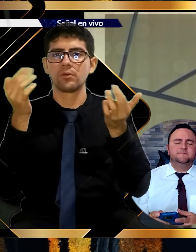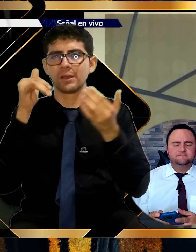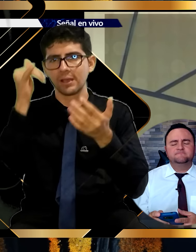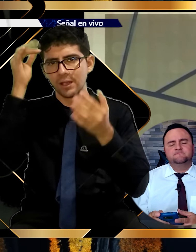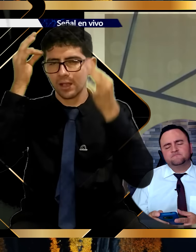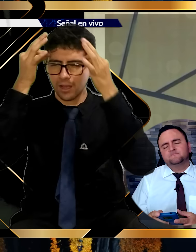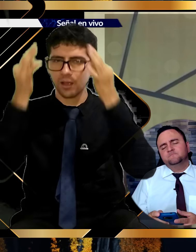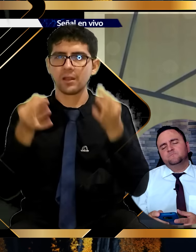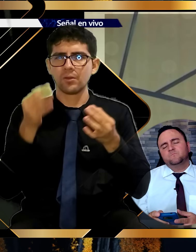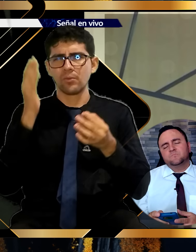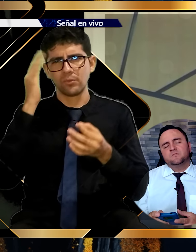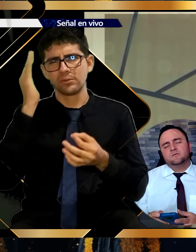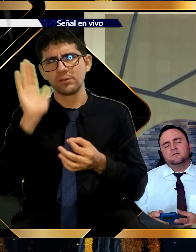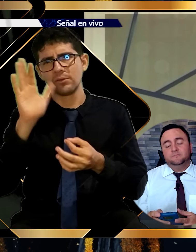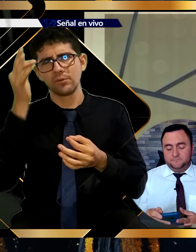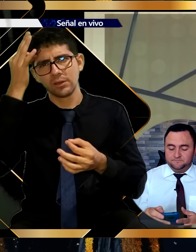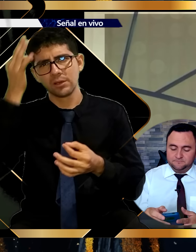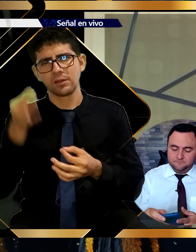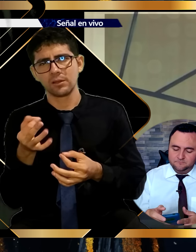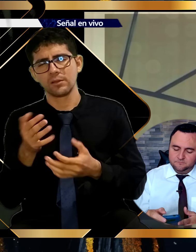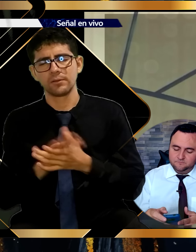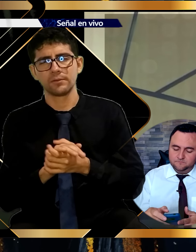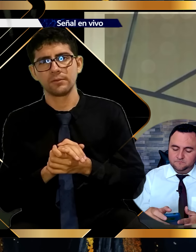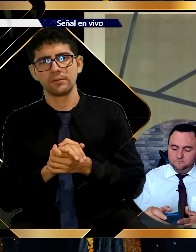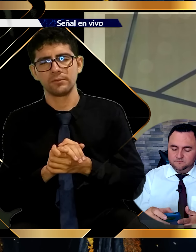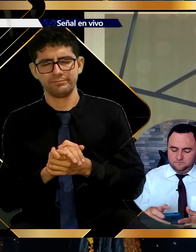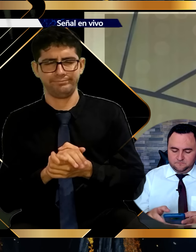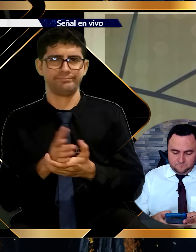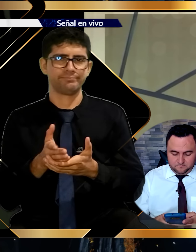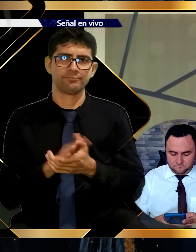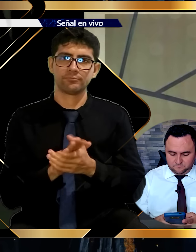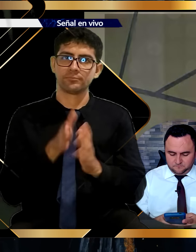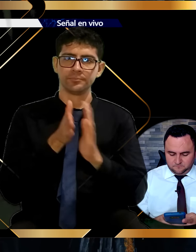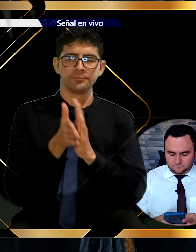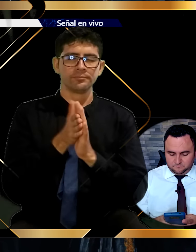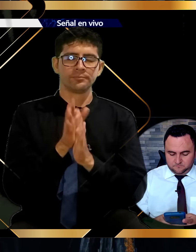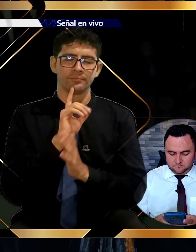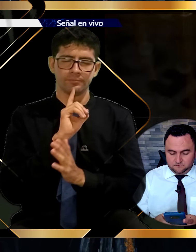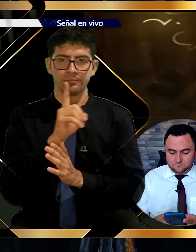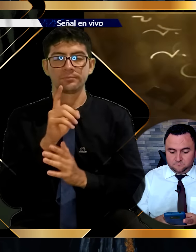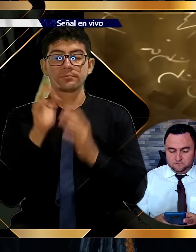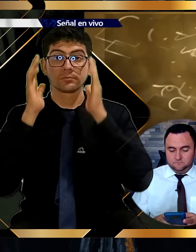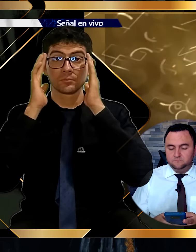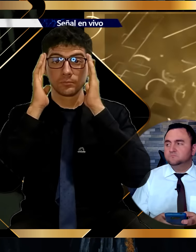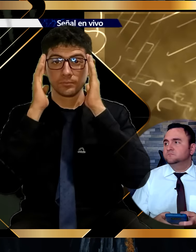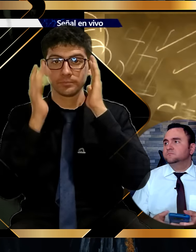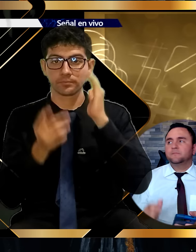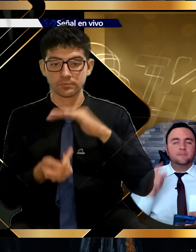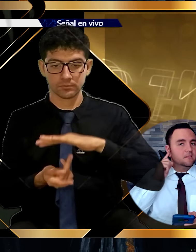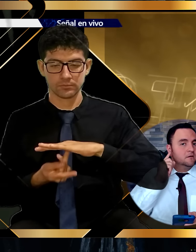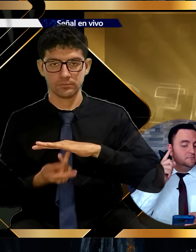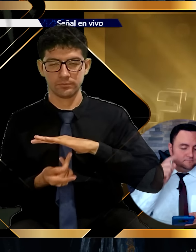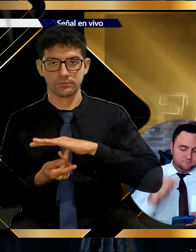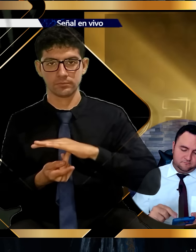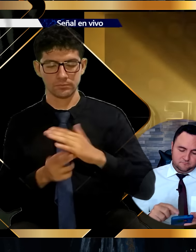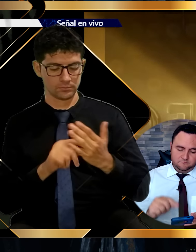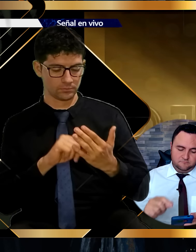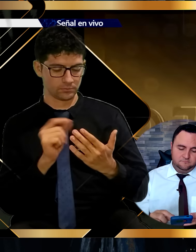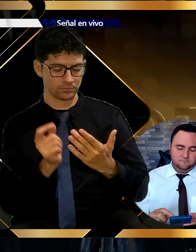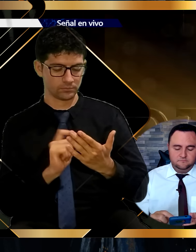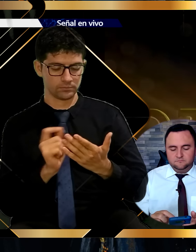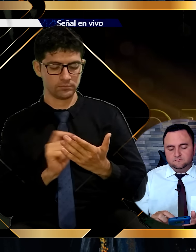Le voy a decir esto. El apóstol dice que el anticristo, él lo escribió eso hace 2000 años.